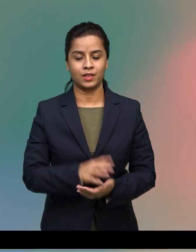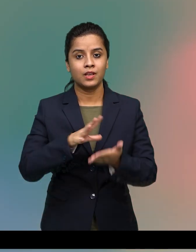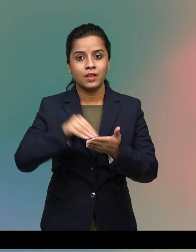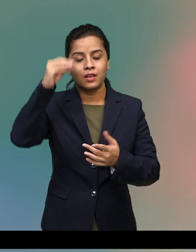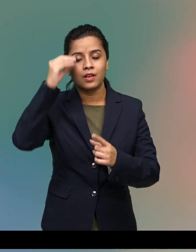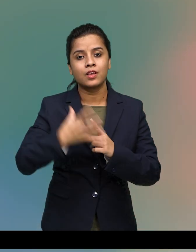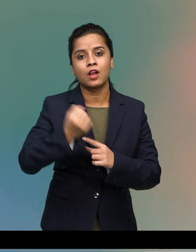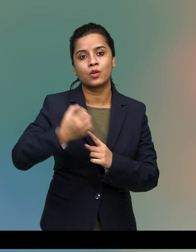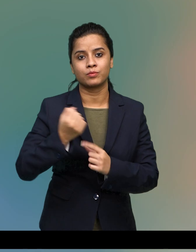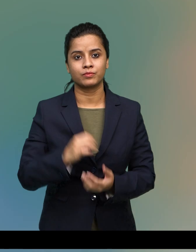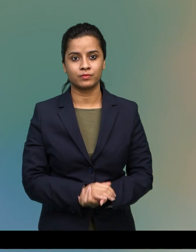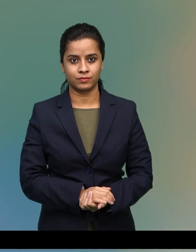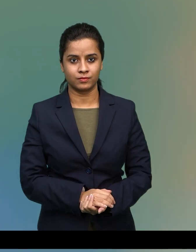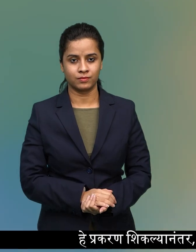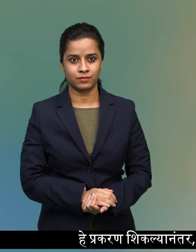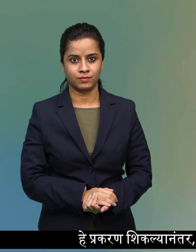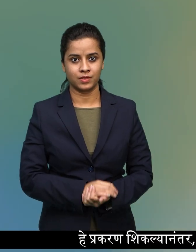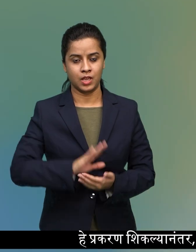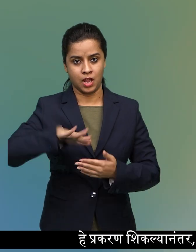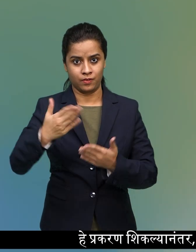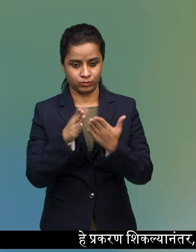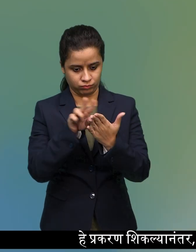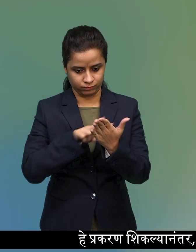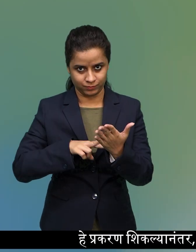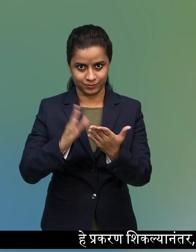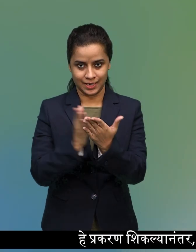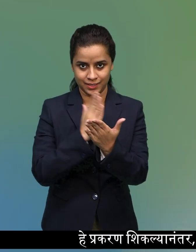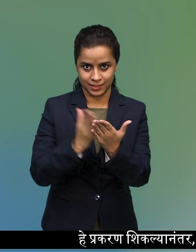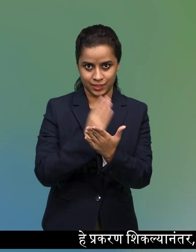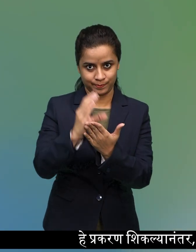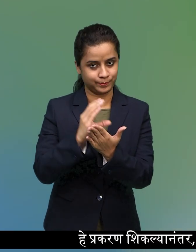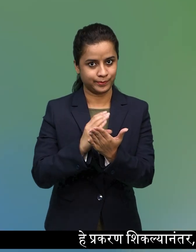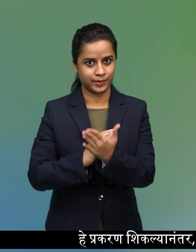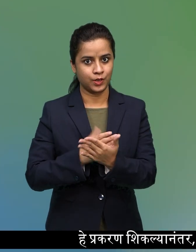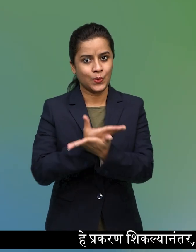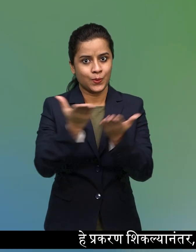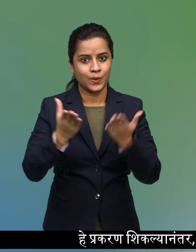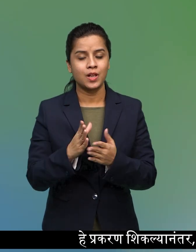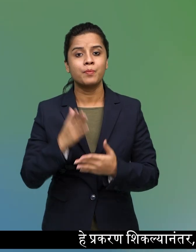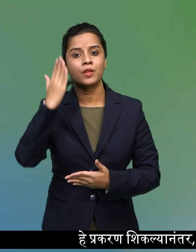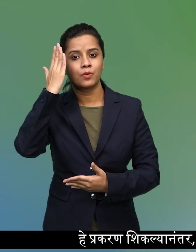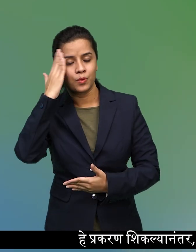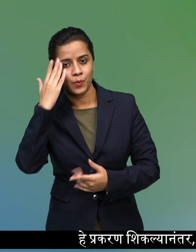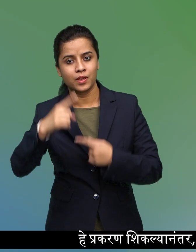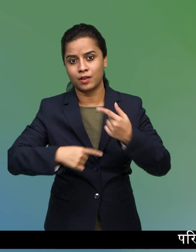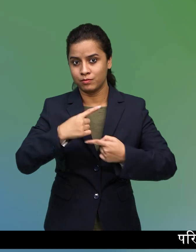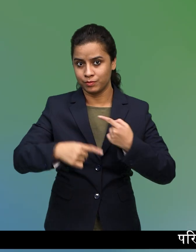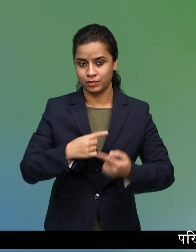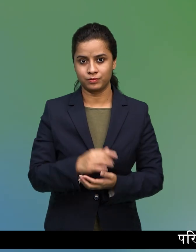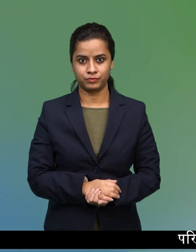शिक्षणाची उद्दिष्टे. हे प्रकरण शिकल्यानंतर तुम्हाला खालील गोष्टींची माहिती होईल. परिवहन